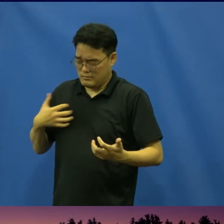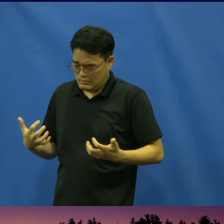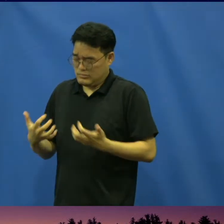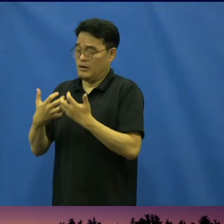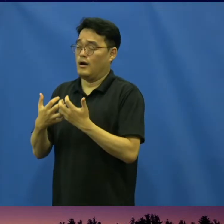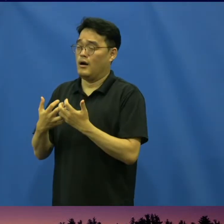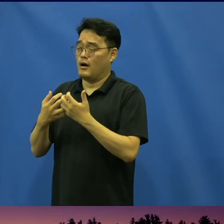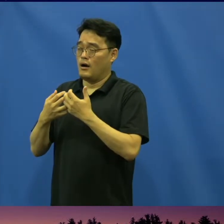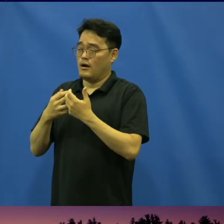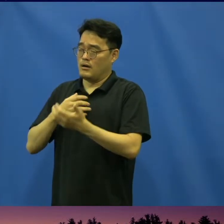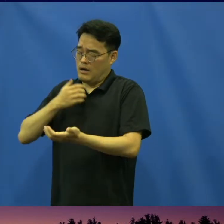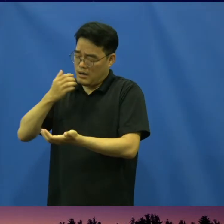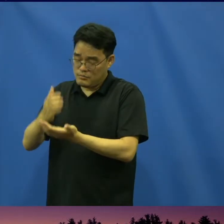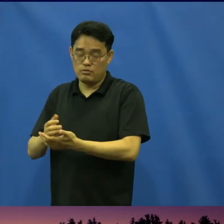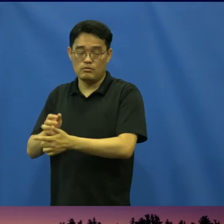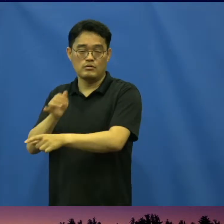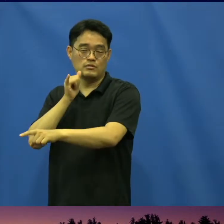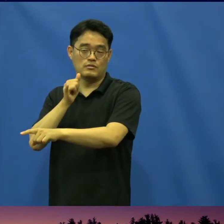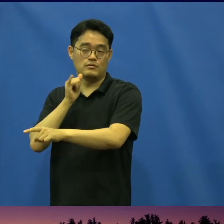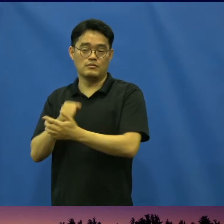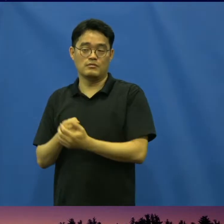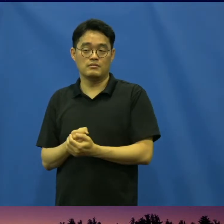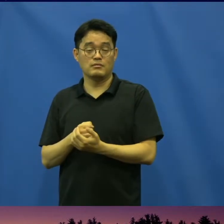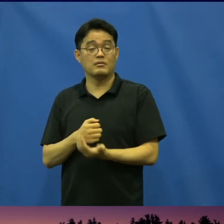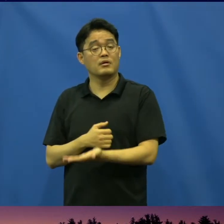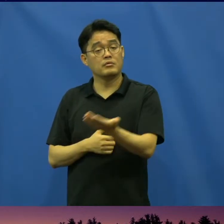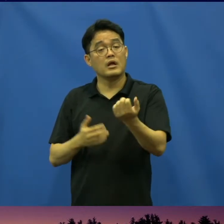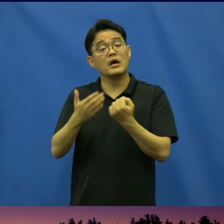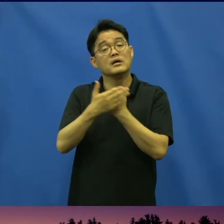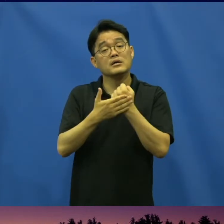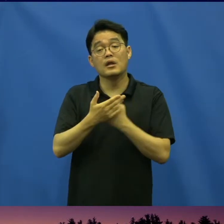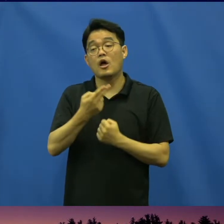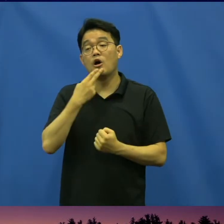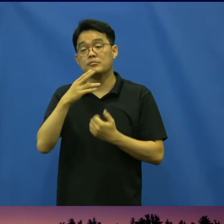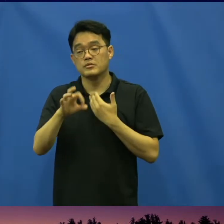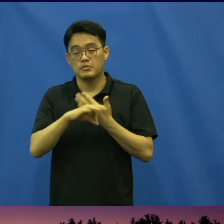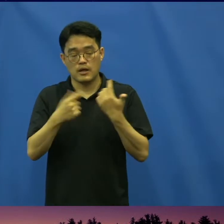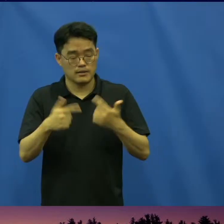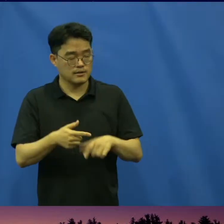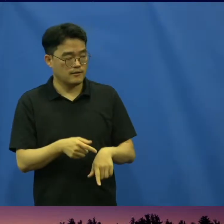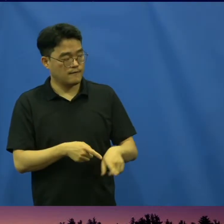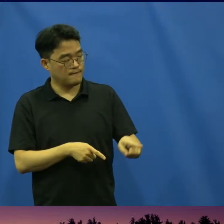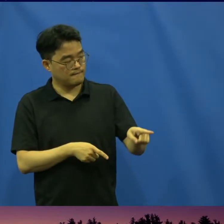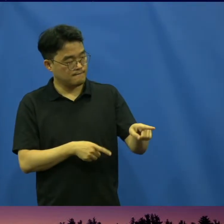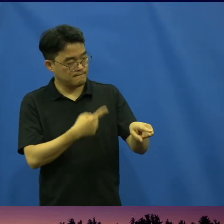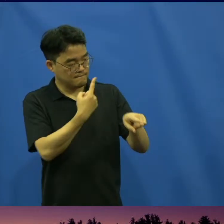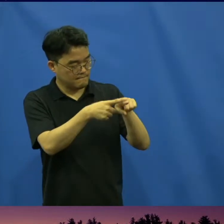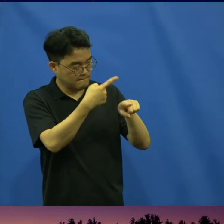은혜 받지 않으면요, 볼수록 비판할 것만 보여요. 문제만 보이지 해답을 볼 수가 없는 거예요.